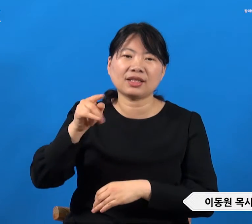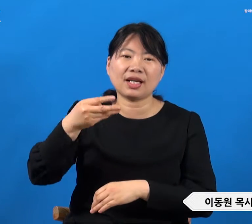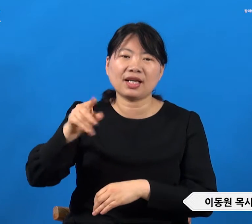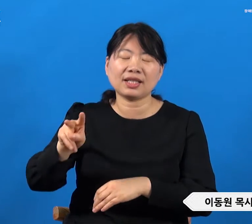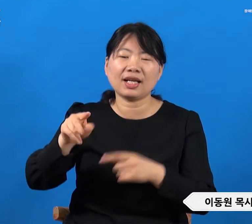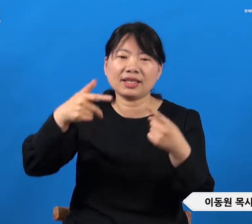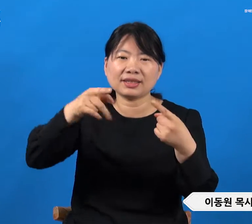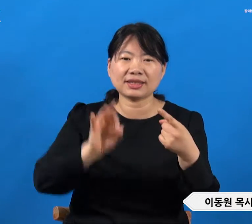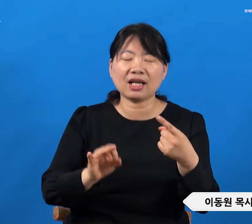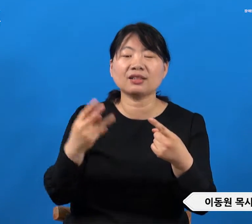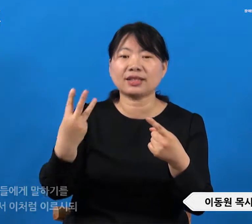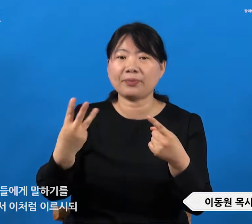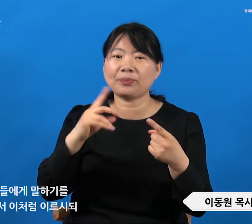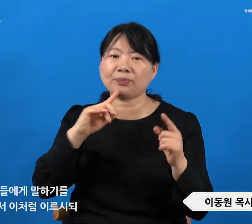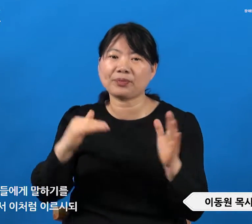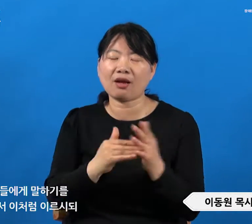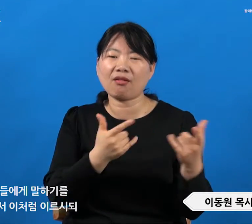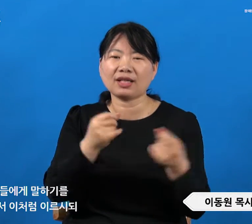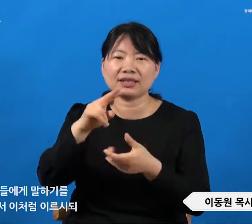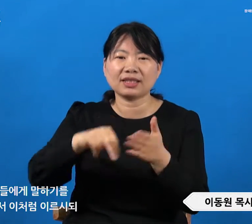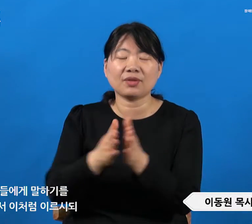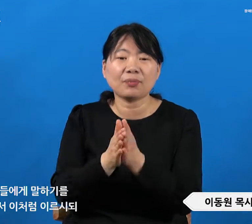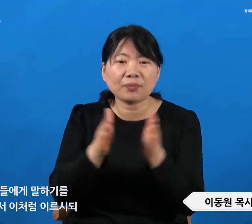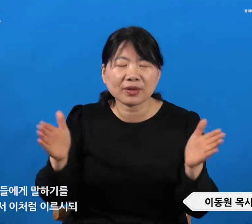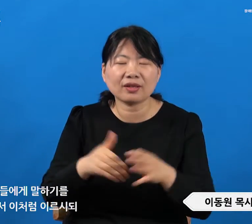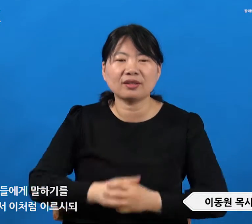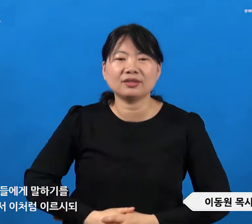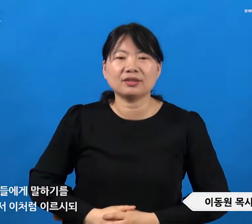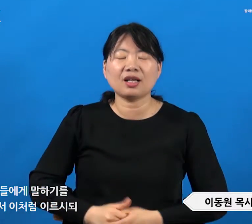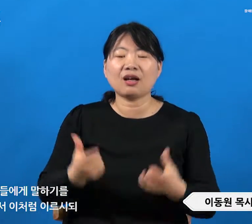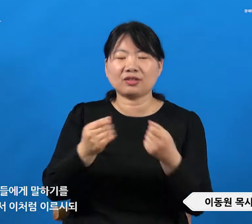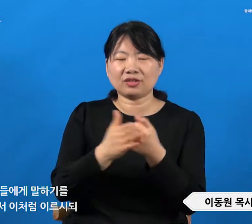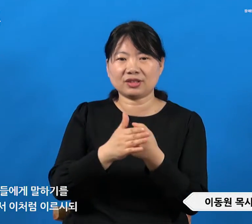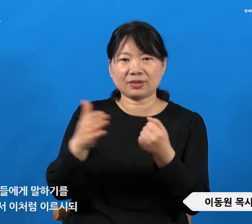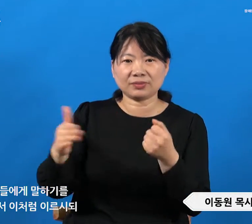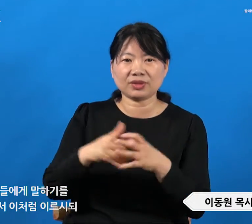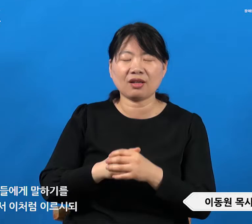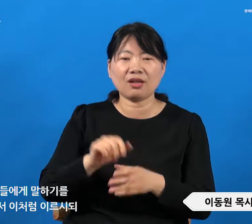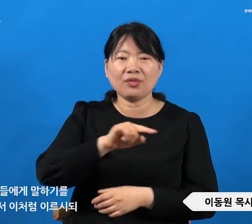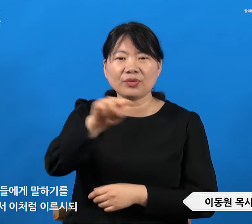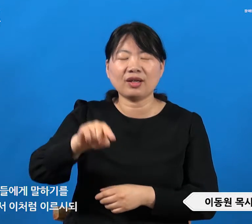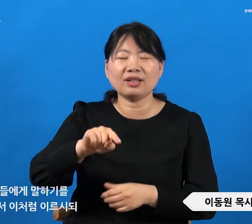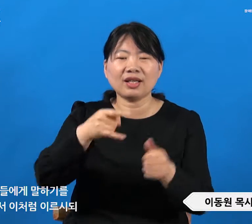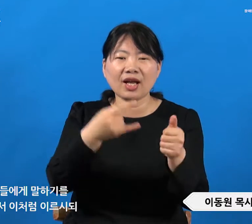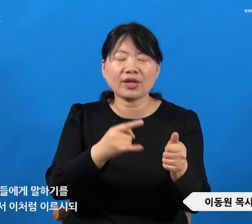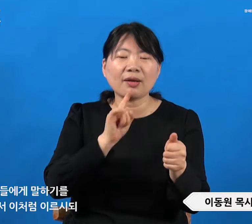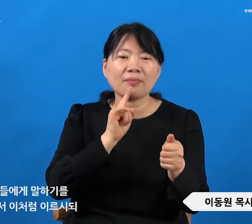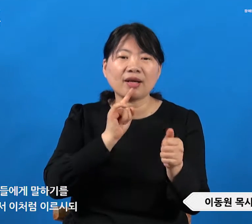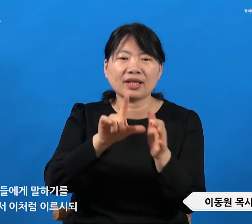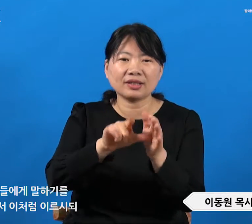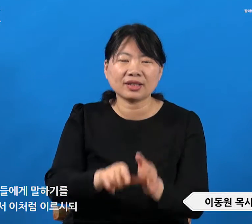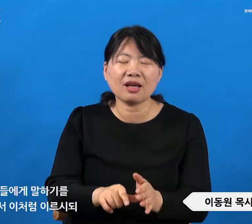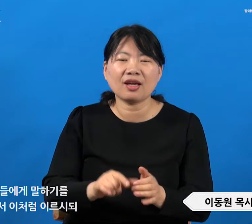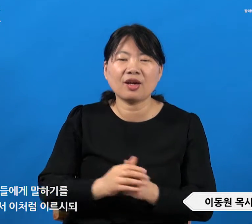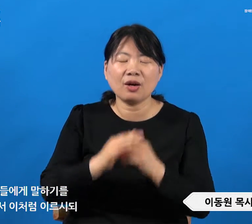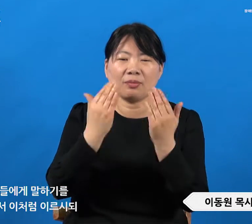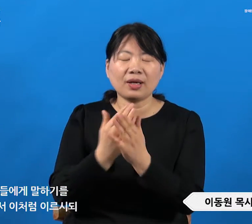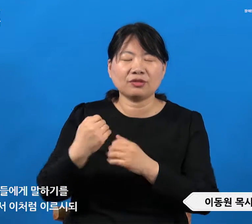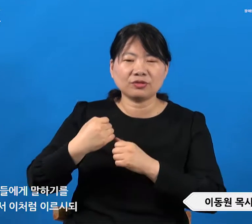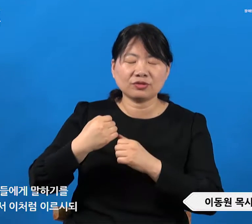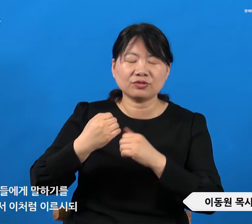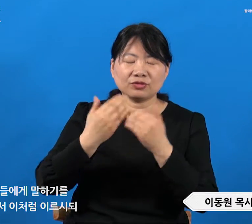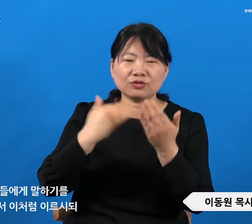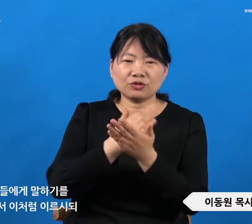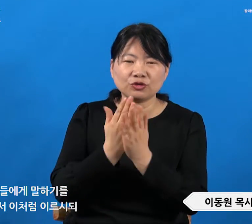스가랴 1장 3절입니다. 같이 읽겠습니다. 시작. 그러므로 너는 그들에게 말하기를